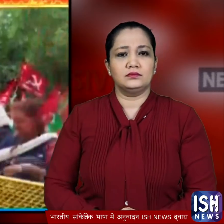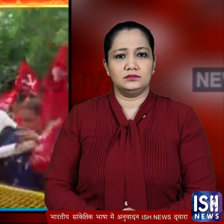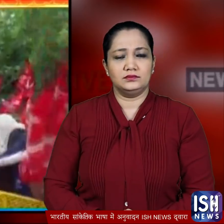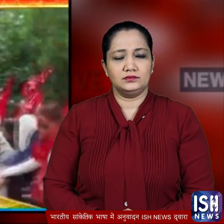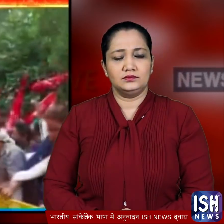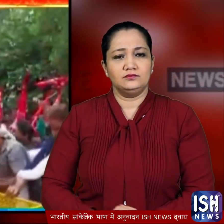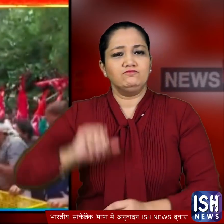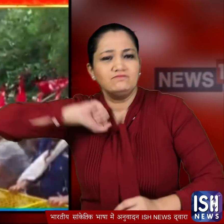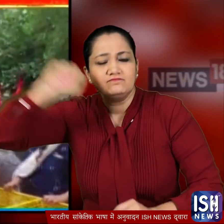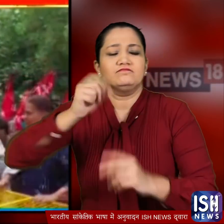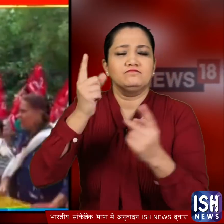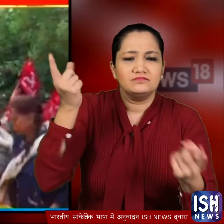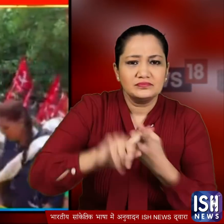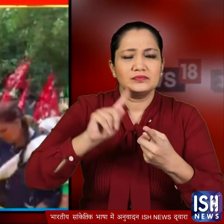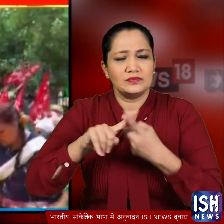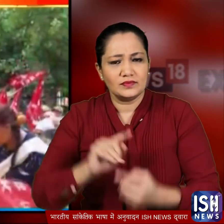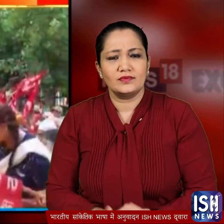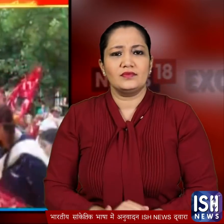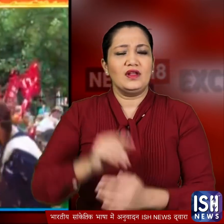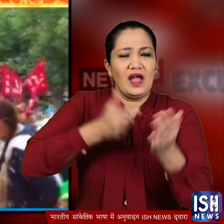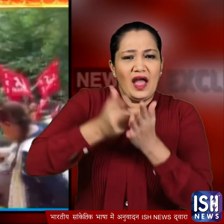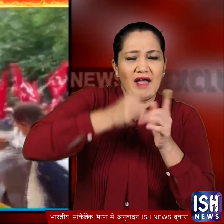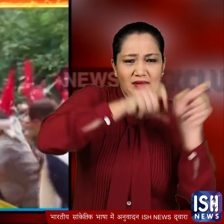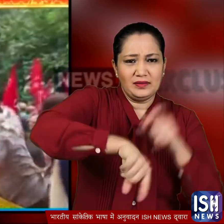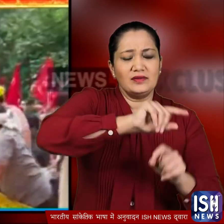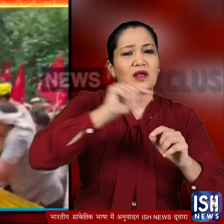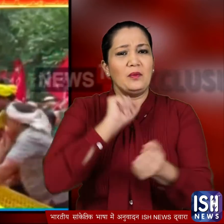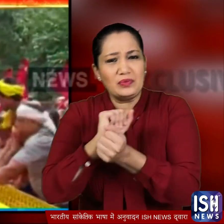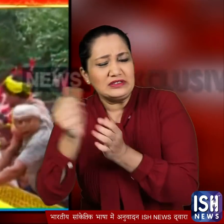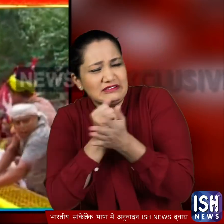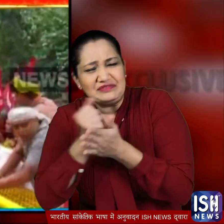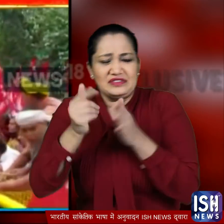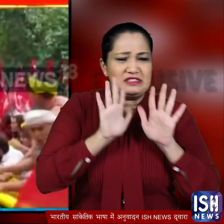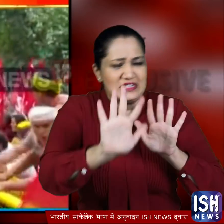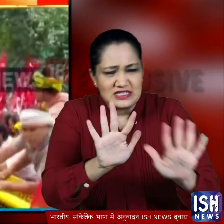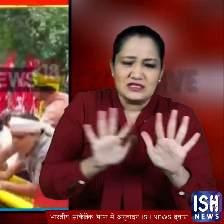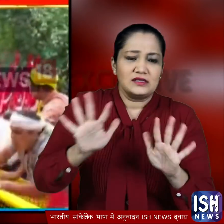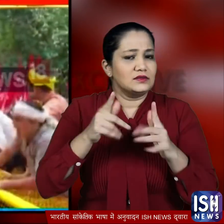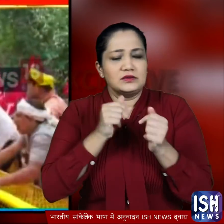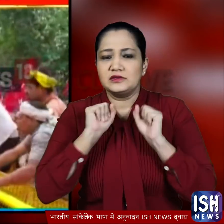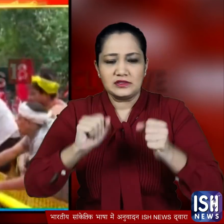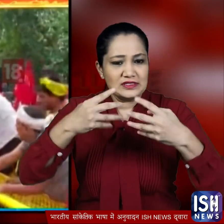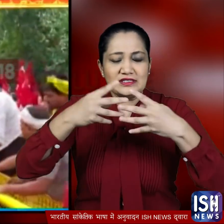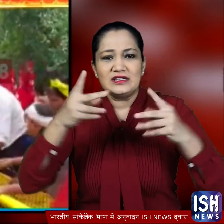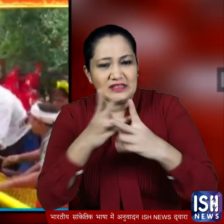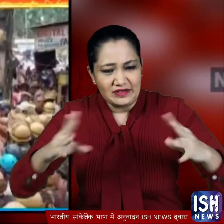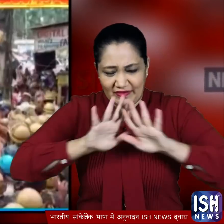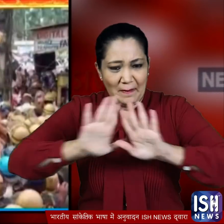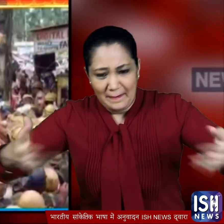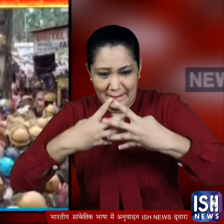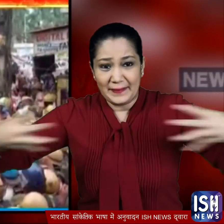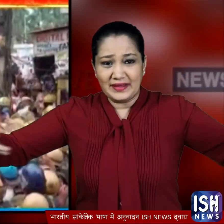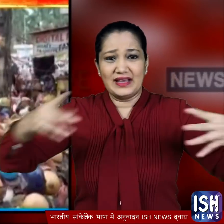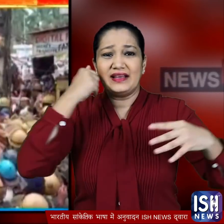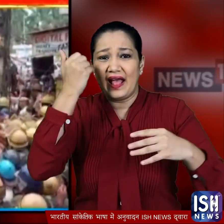हंगामे के दौरान एक वक्त ऐसा आया जब गुस्साए किसानों ने पुलिस की लाख कोशिश के बाद उनके रास्ते का कांटा बन रहे ज्यादातर बैरिकेड गिरा दिए,